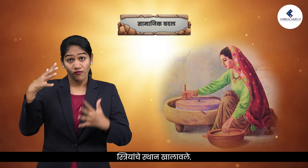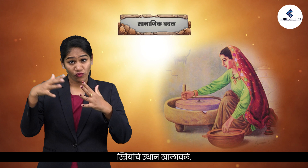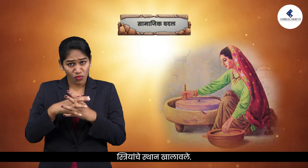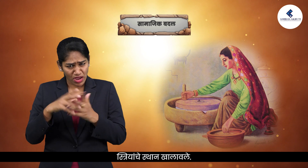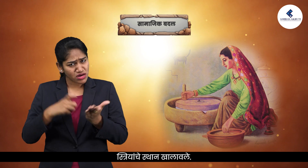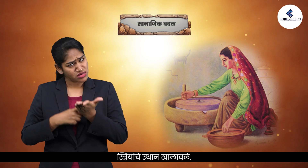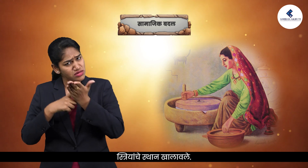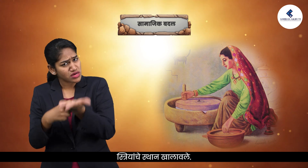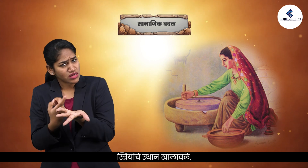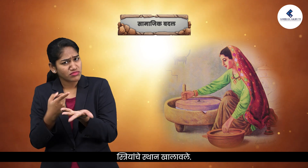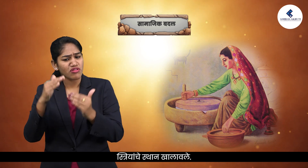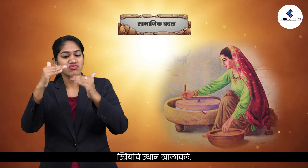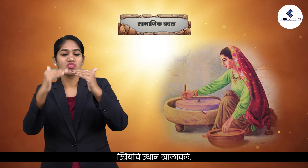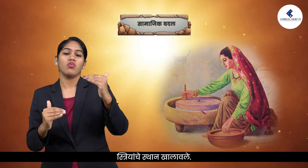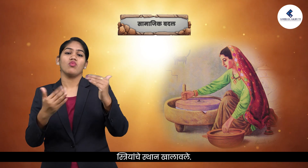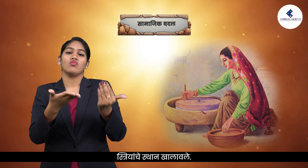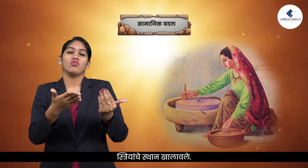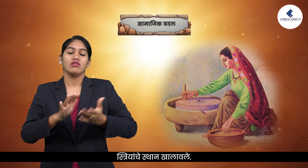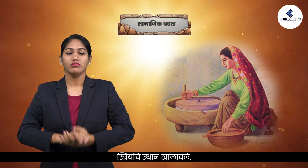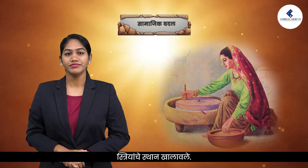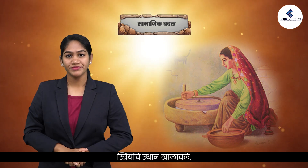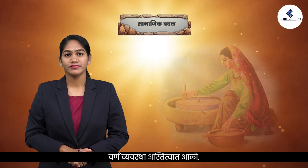स्त्रियांचे स्थान खालावले.